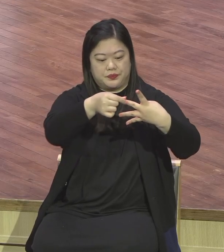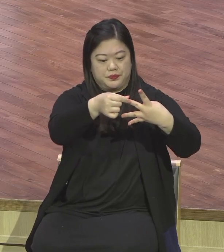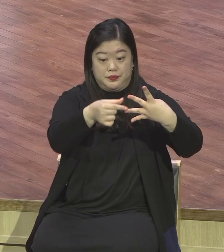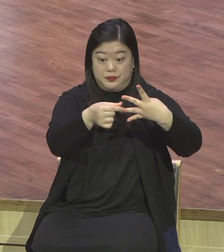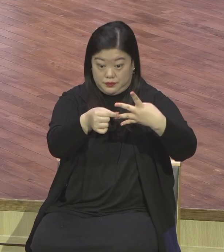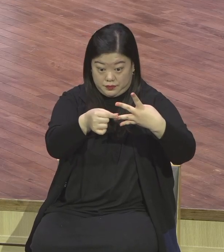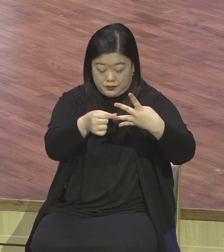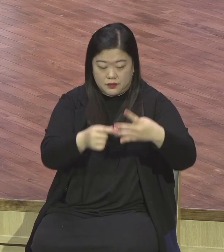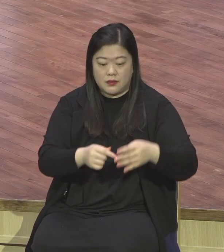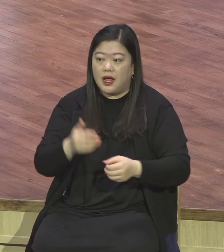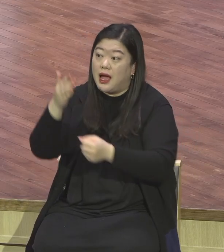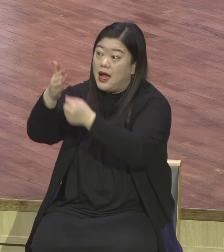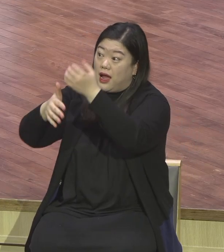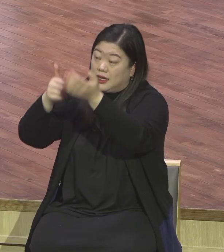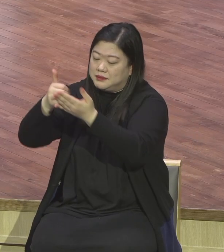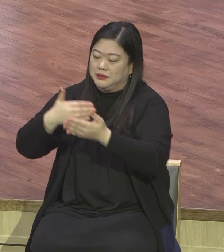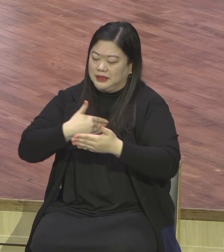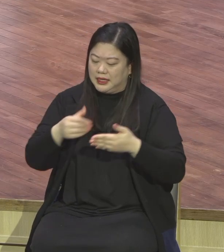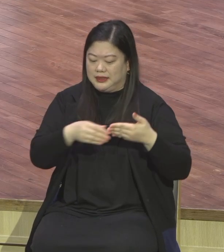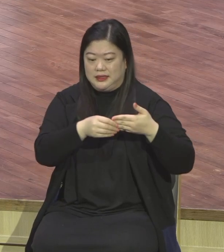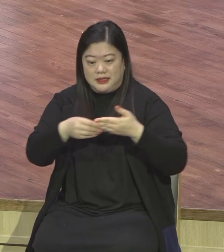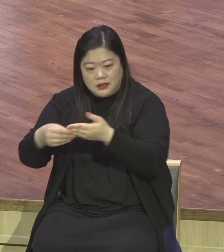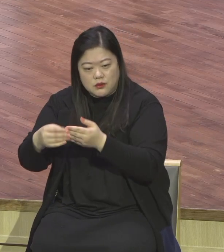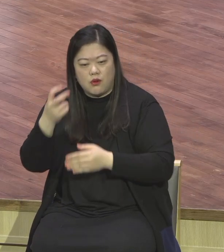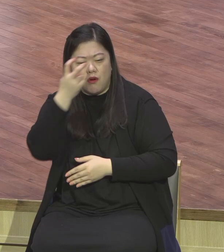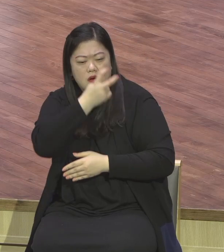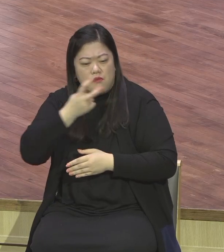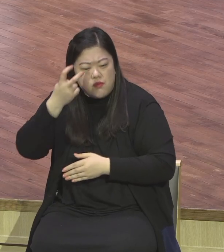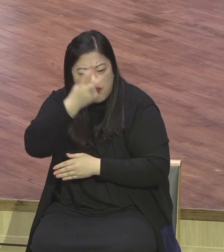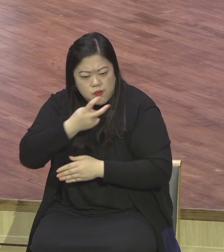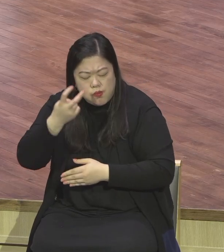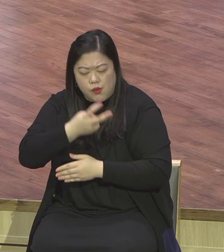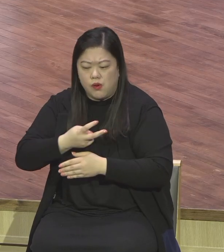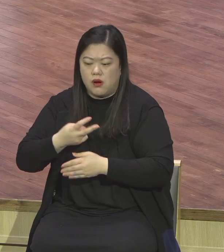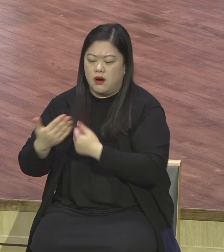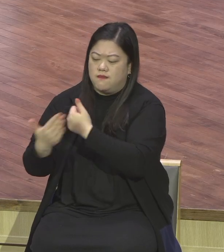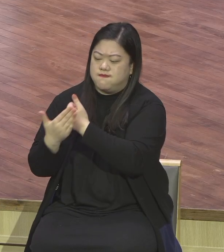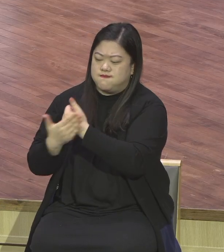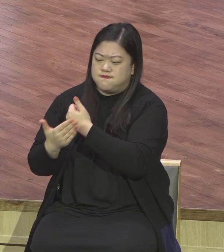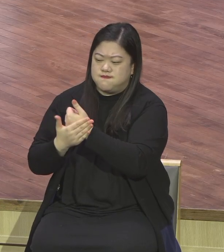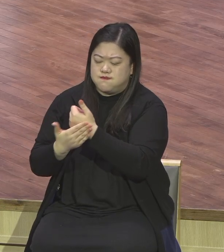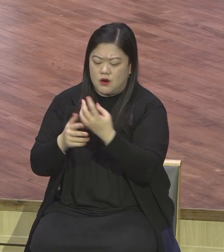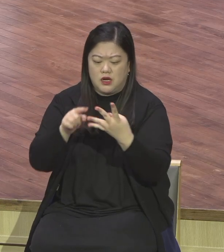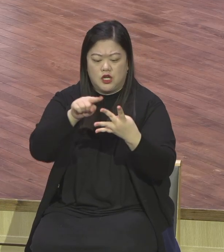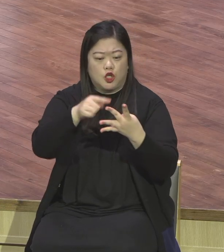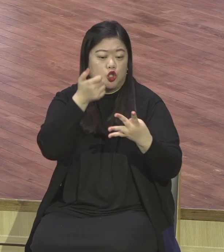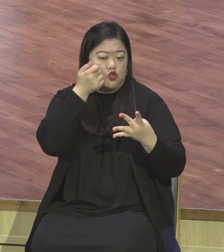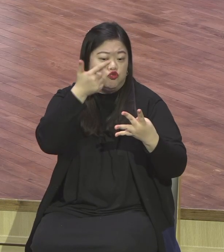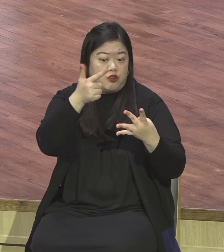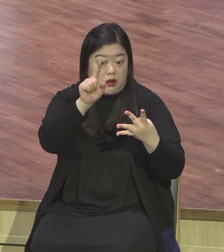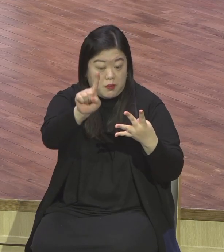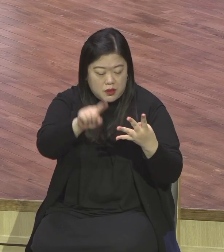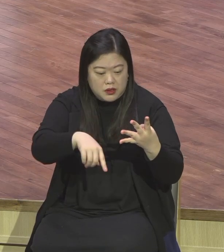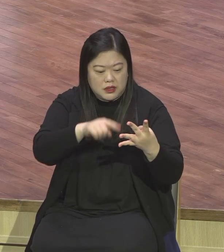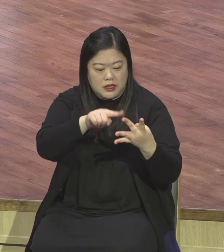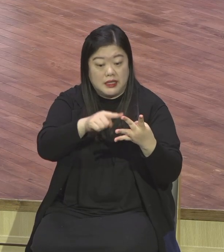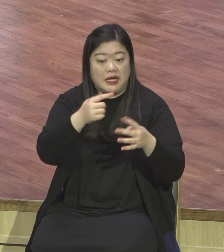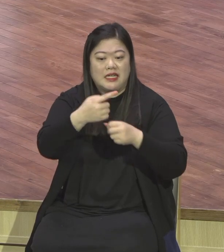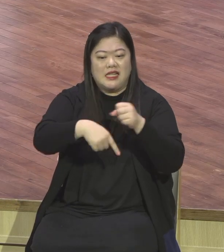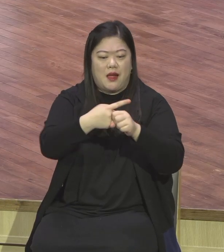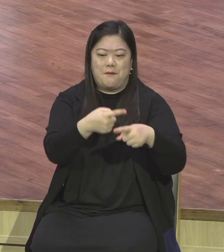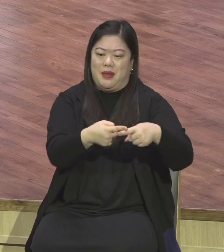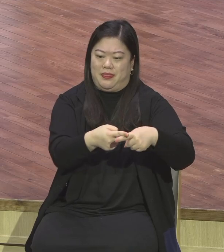인도해 주시고 보호해 주시고 지켜주시고 정말로 지금까지 함께 하신 은혜에 감사하는 적이에요 하나님